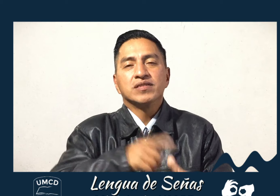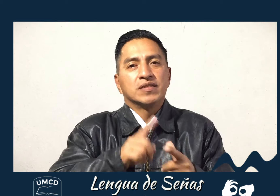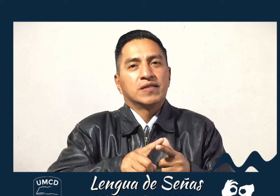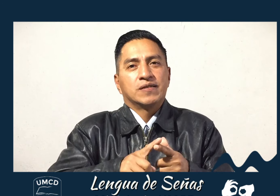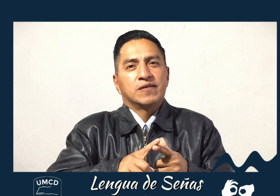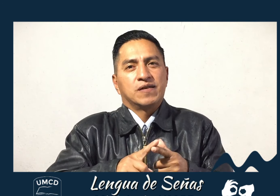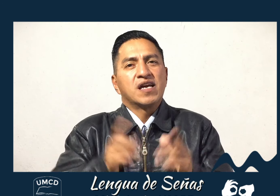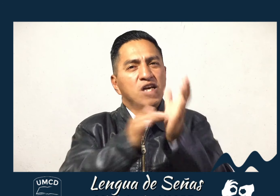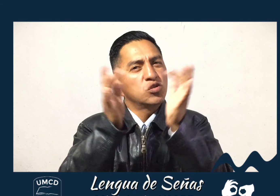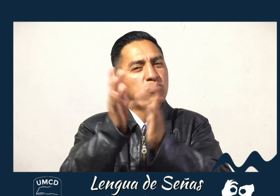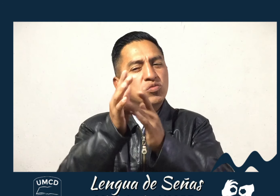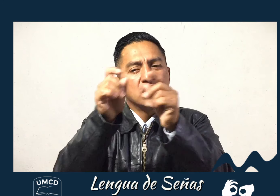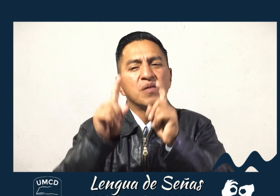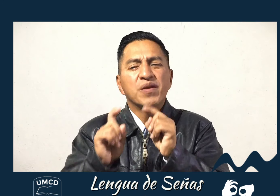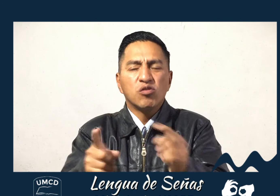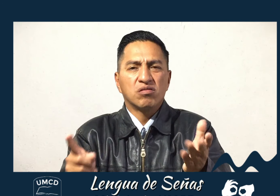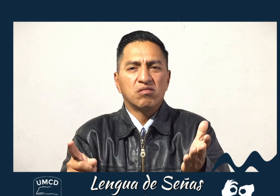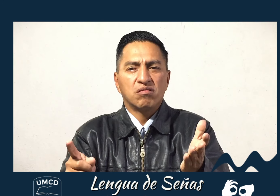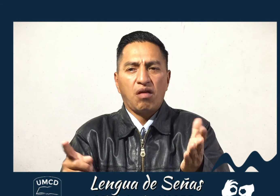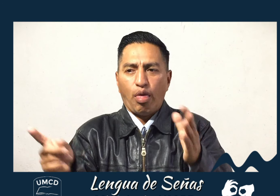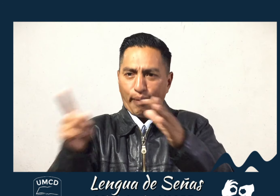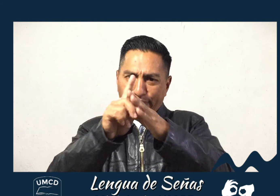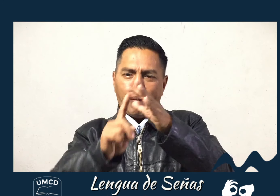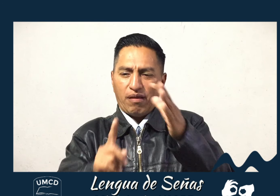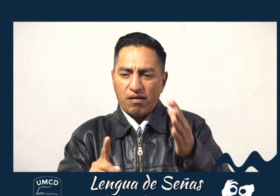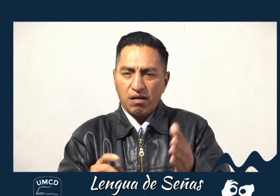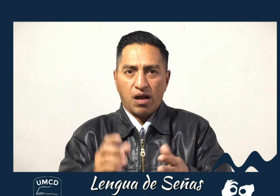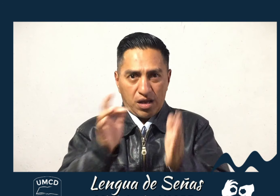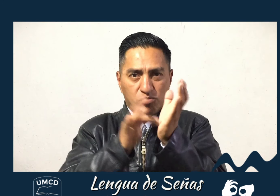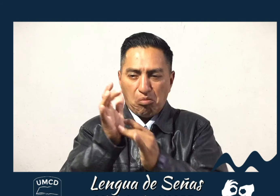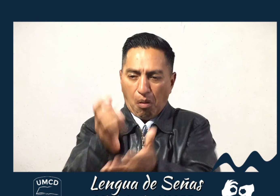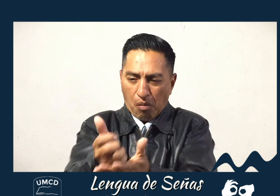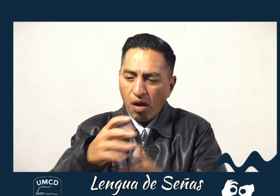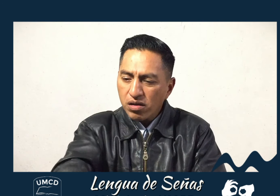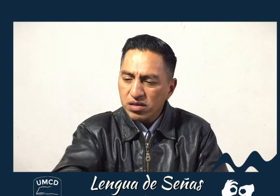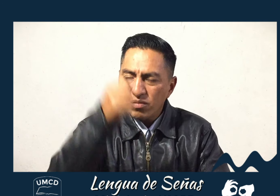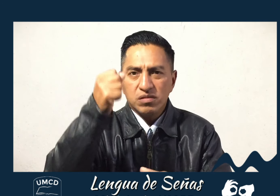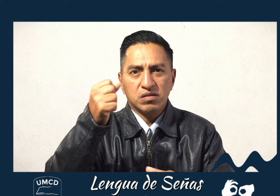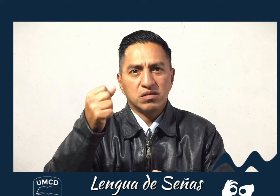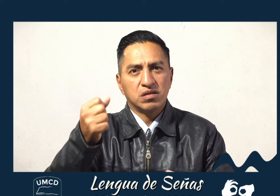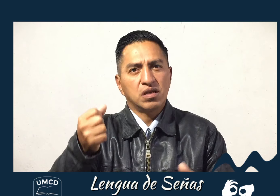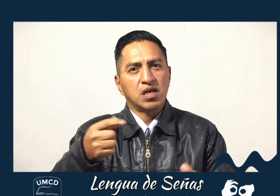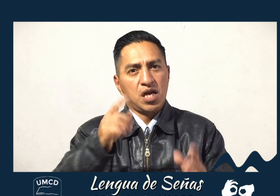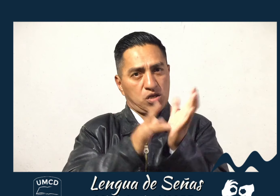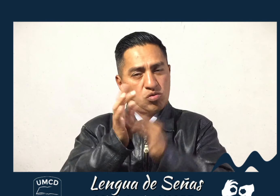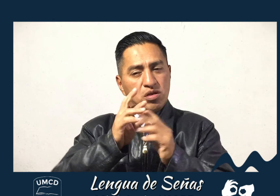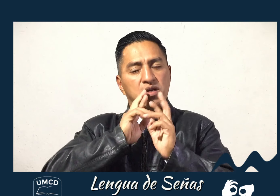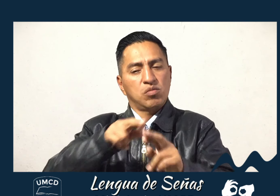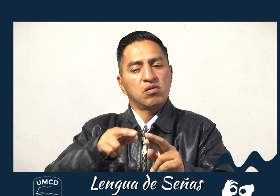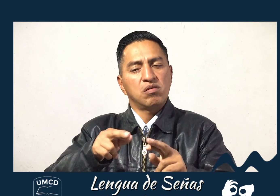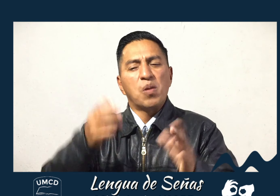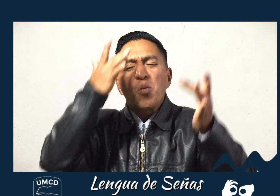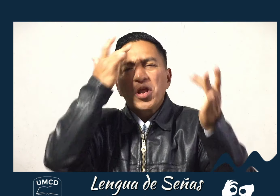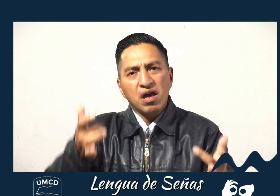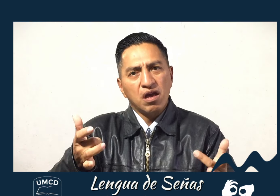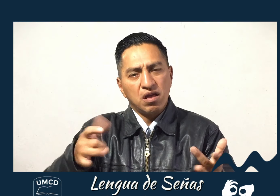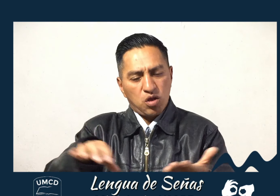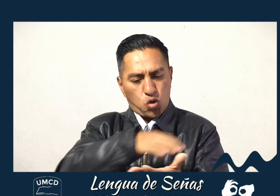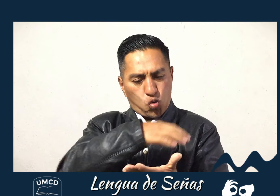un momento muy difícil, de gran presión. La pregunta que Jesús le hizo a Pedro fue: ¿por